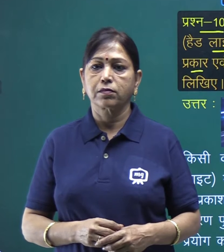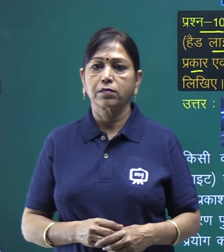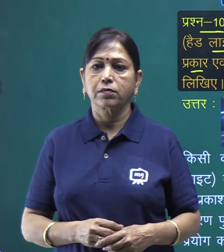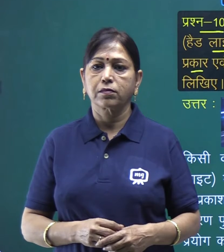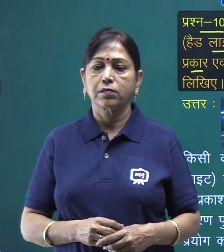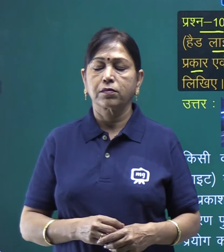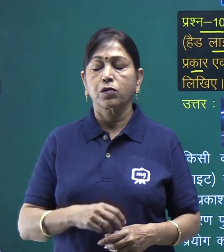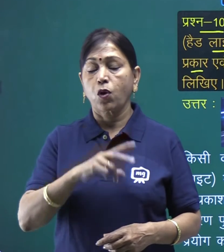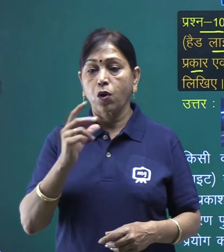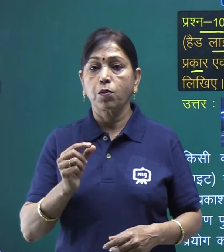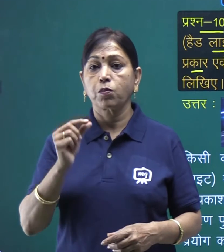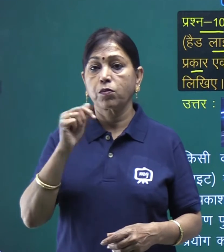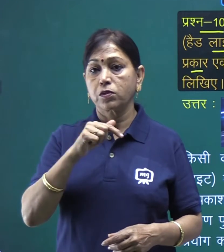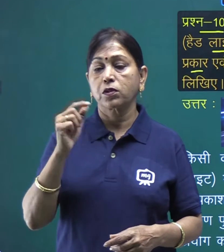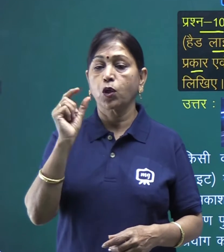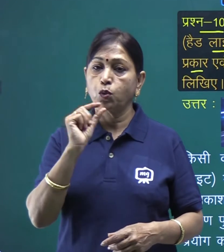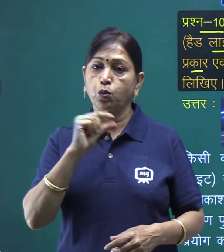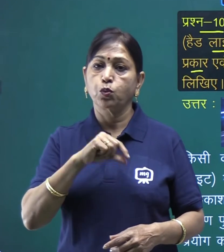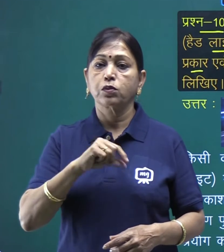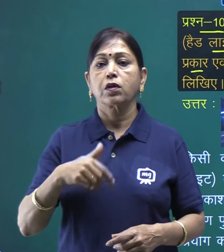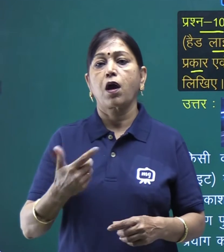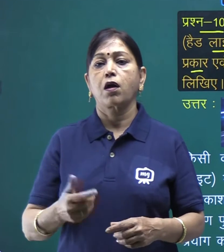एवं इसके उपयोग का